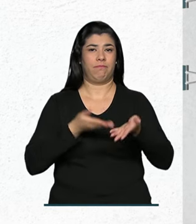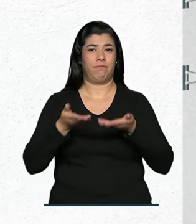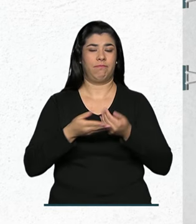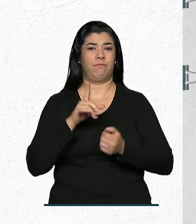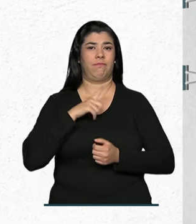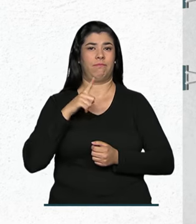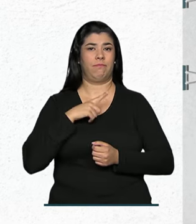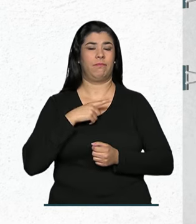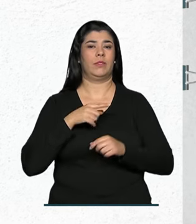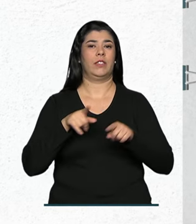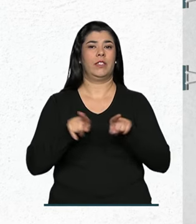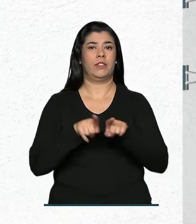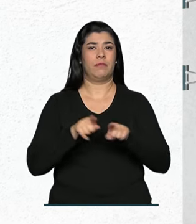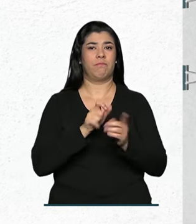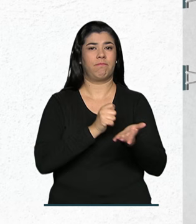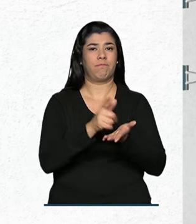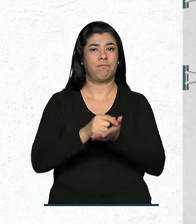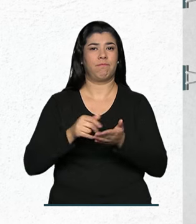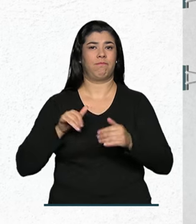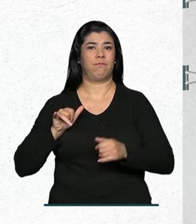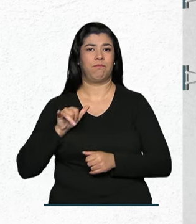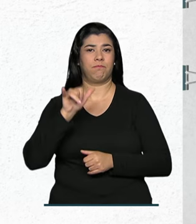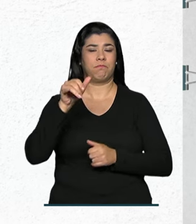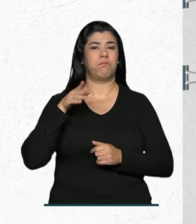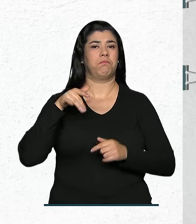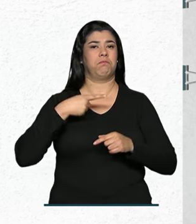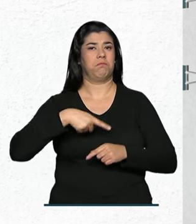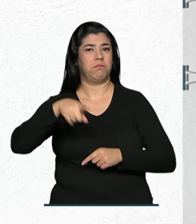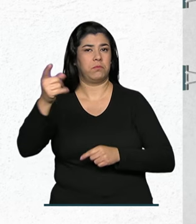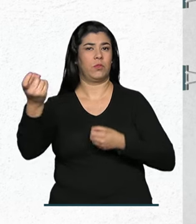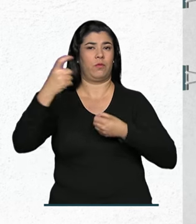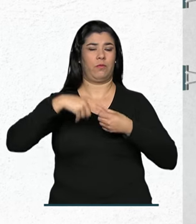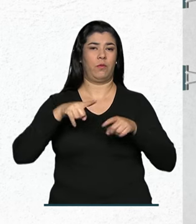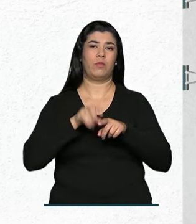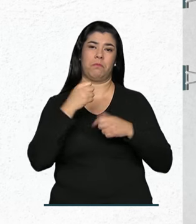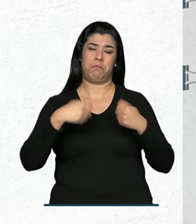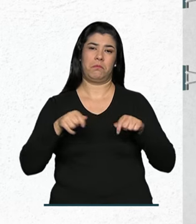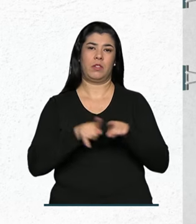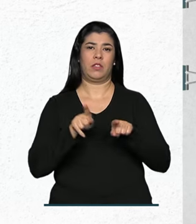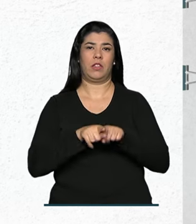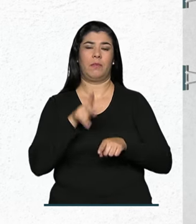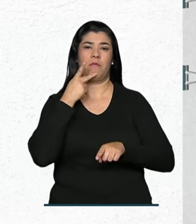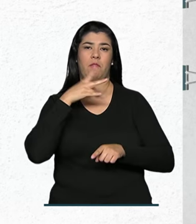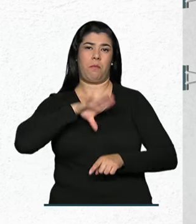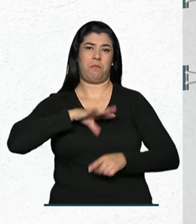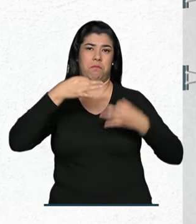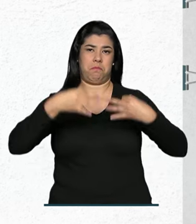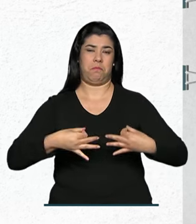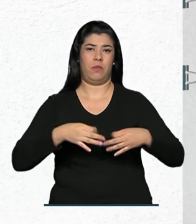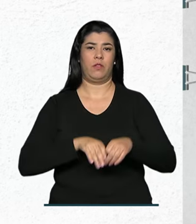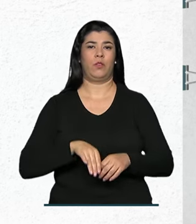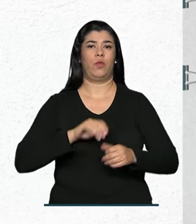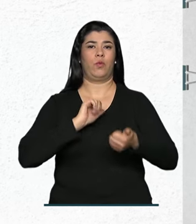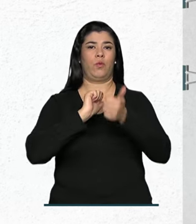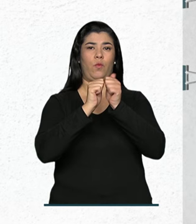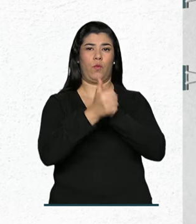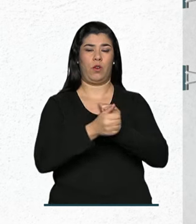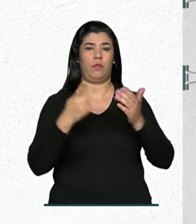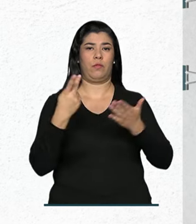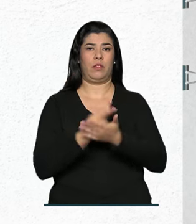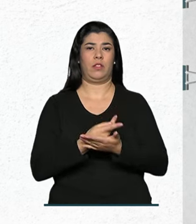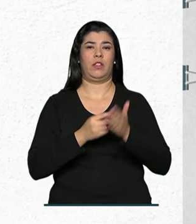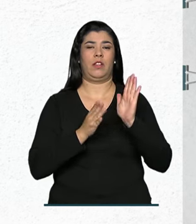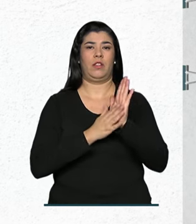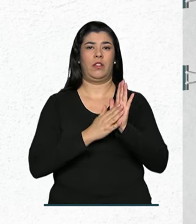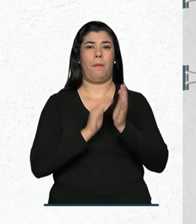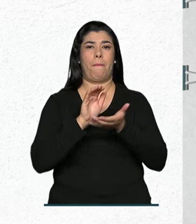mínima, arcar com as despesas de passagem de ida e volta, se for o caso, e ter fluência em português. Os jogos acontecerão em